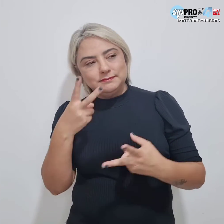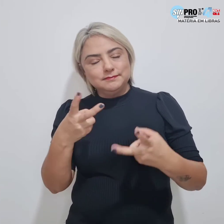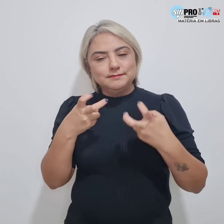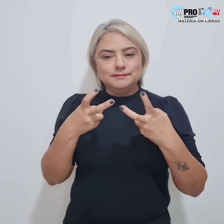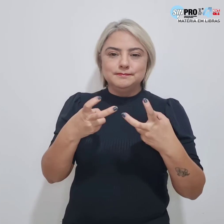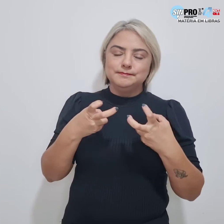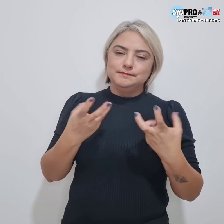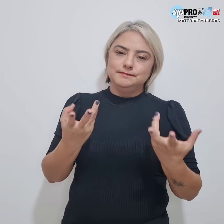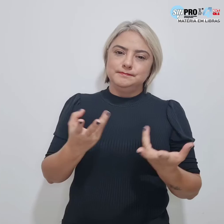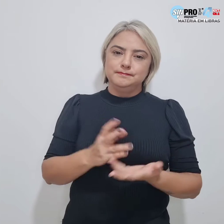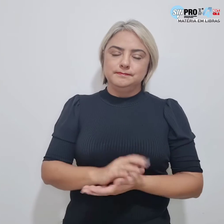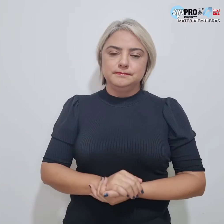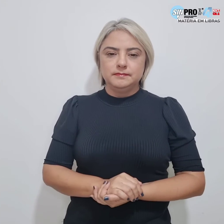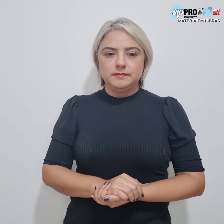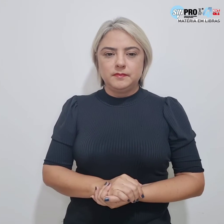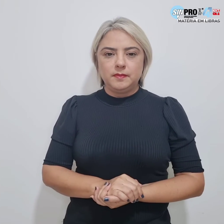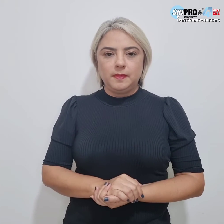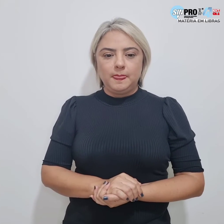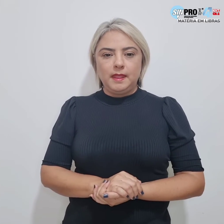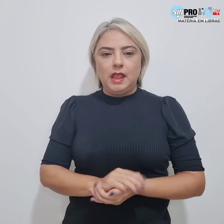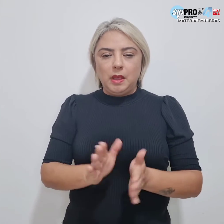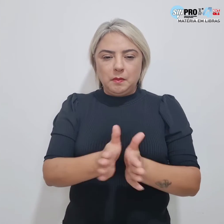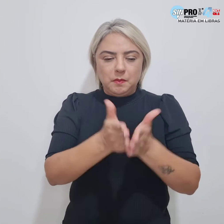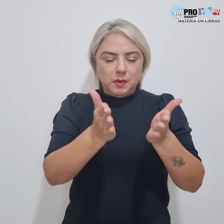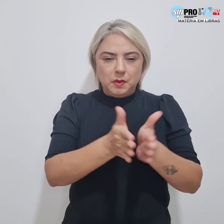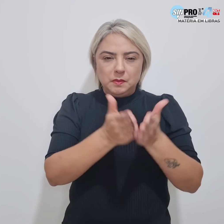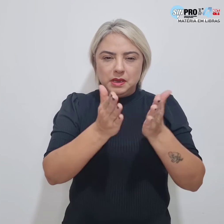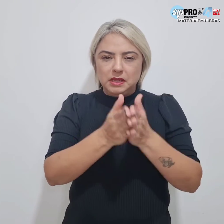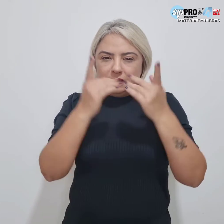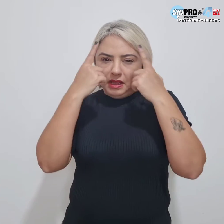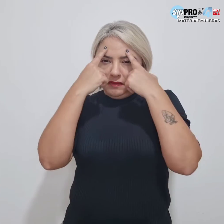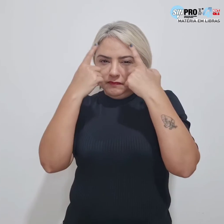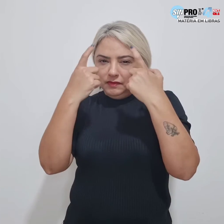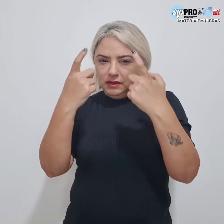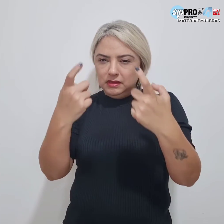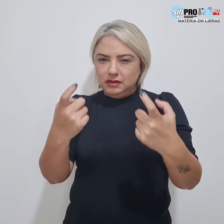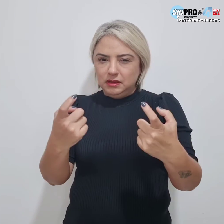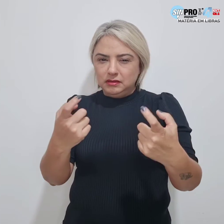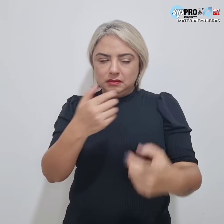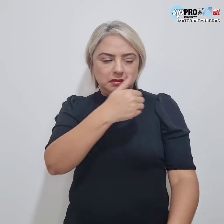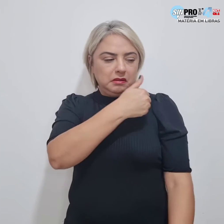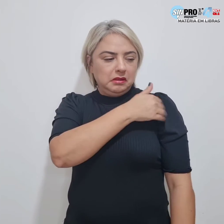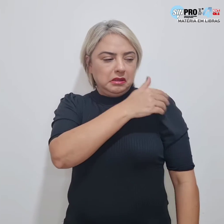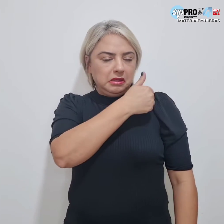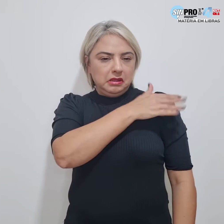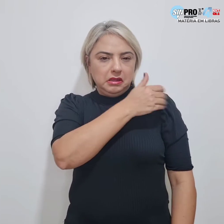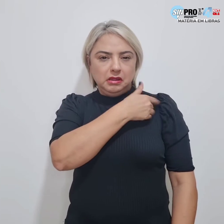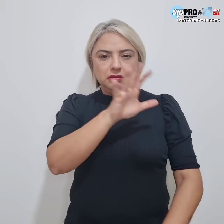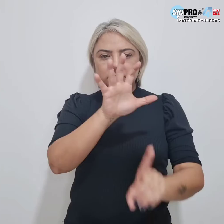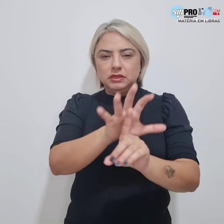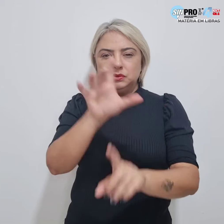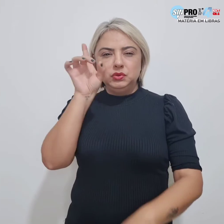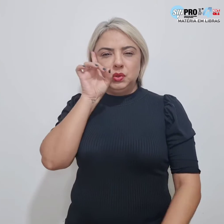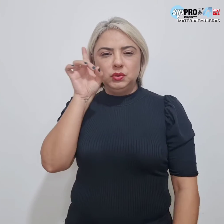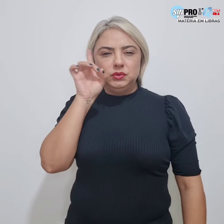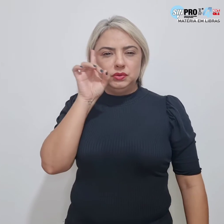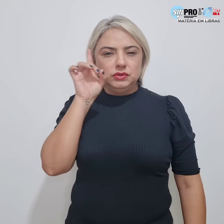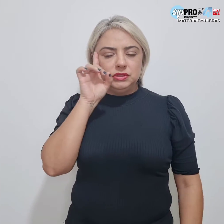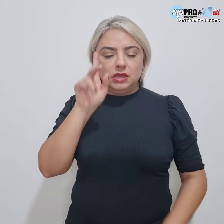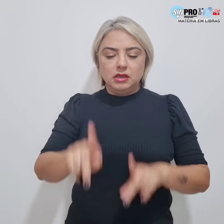perceptíveis. A pobreza, a violência e a discriminação que afetam diariamente a